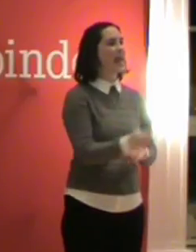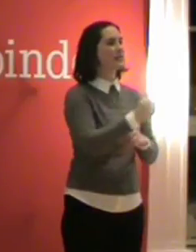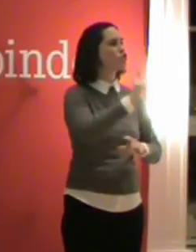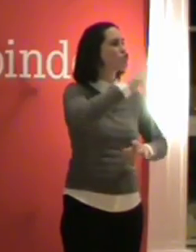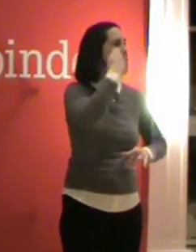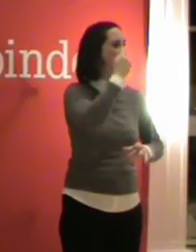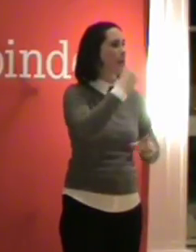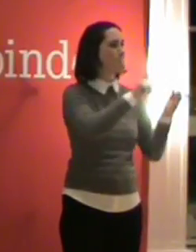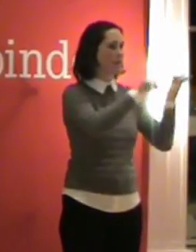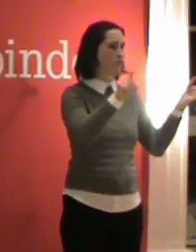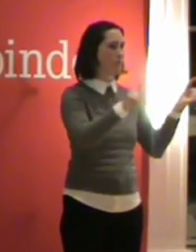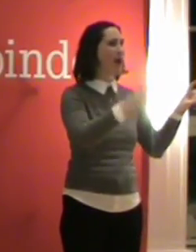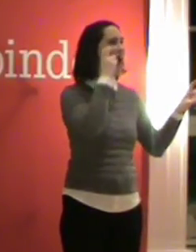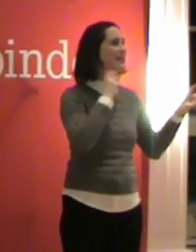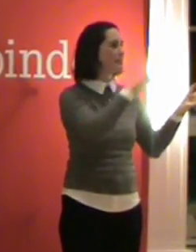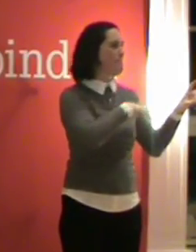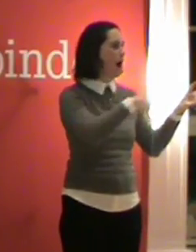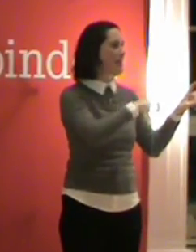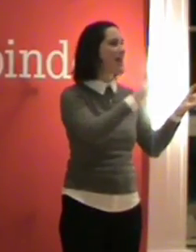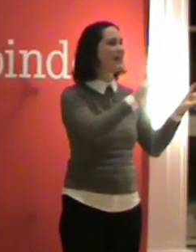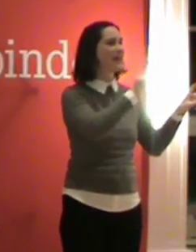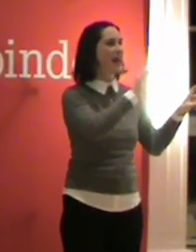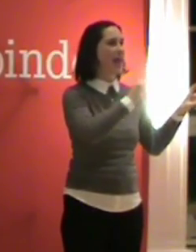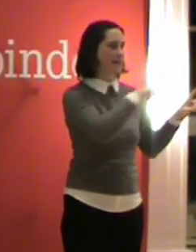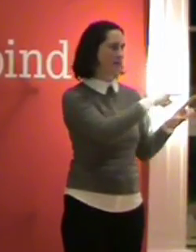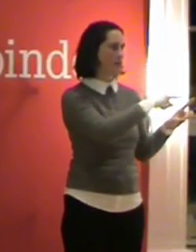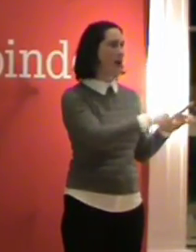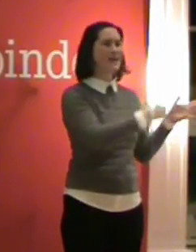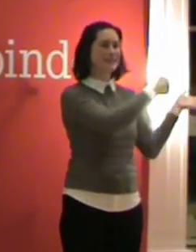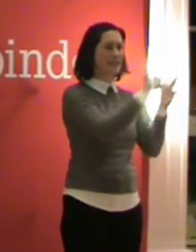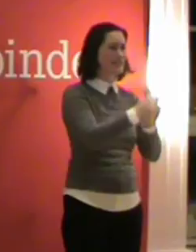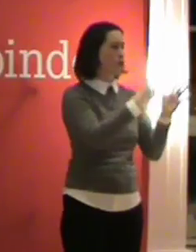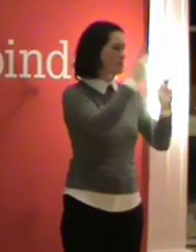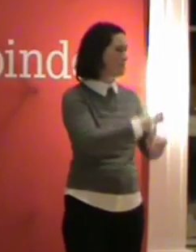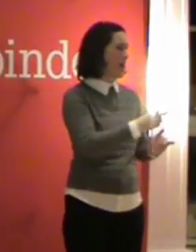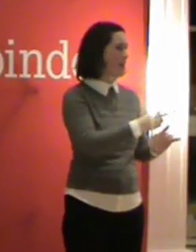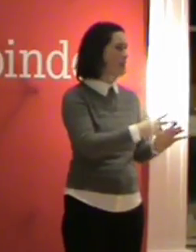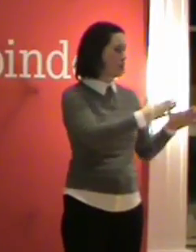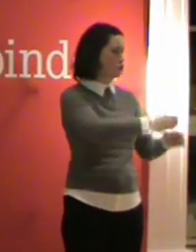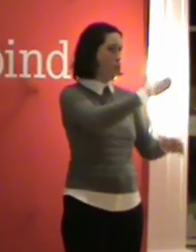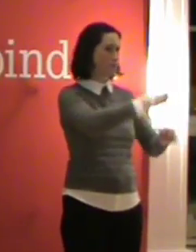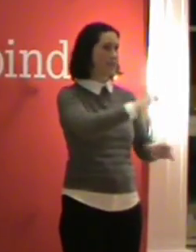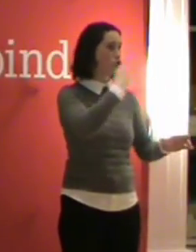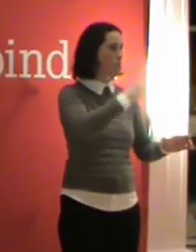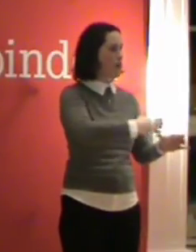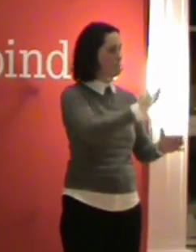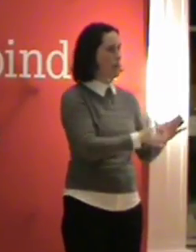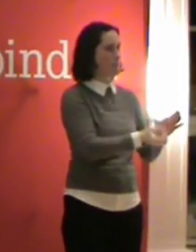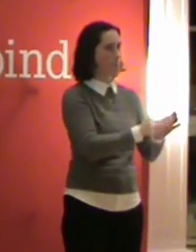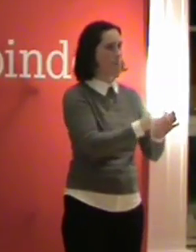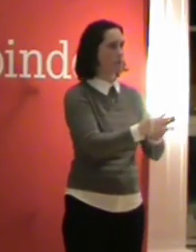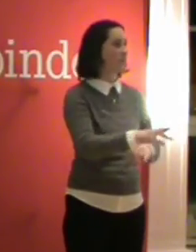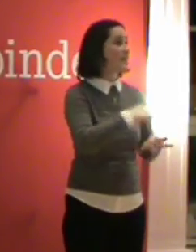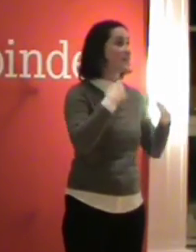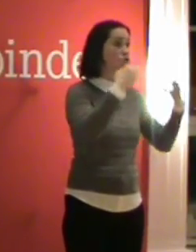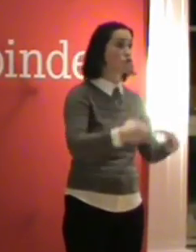aus Kleben in der Altmark. Dort werden also jeden Tag 6200 Gläser und Dosen Suppen hergestellt. Ganz